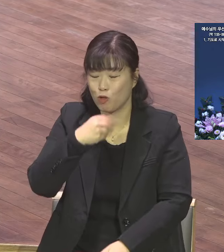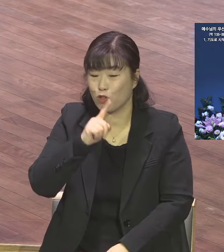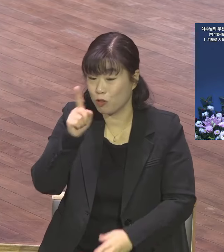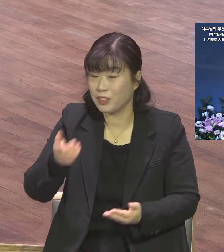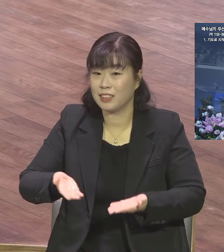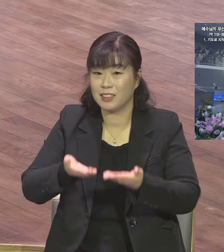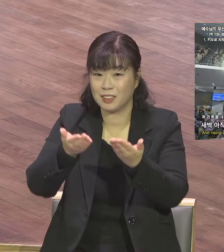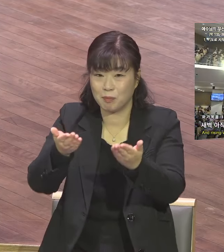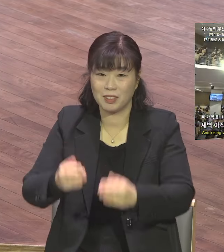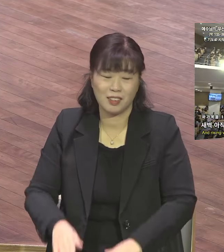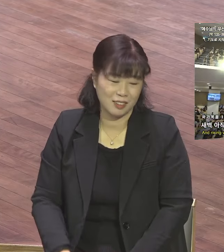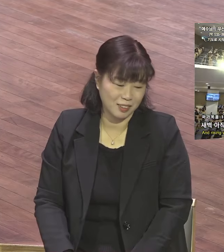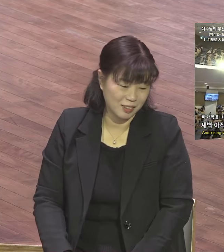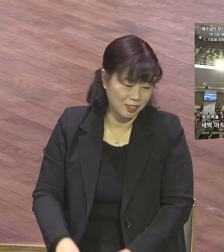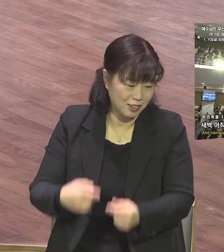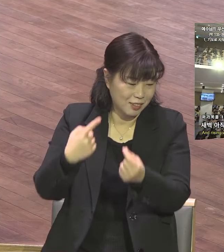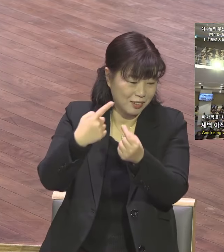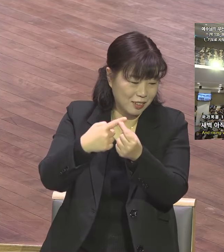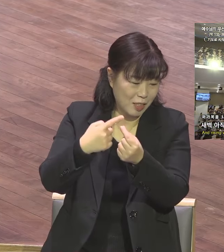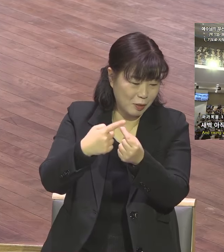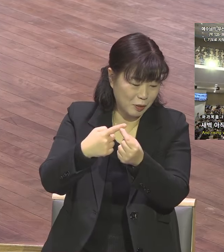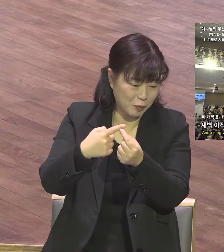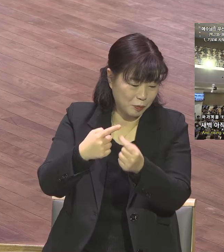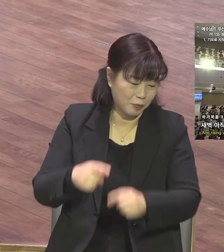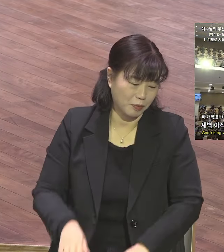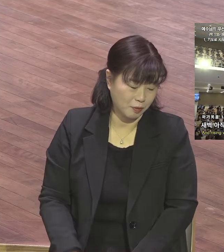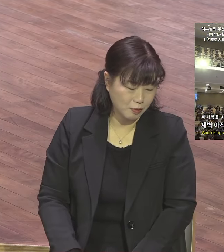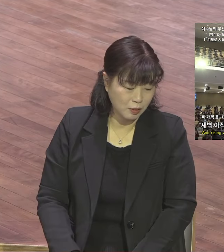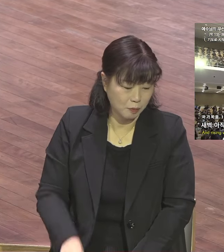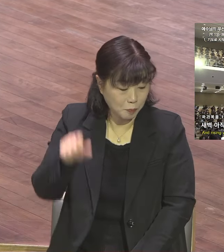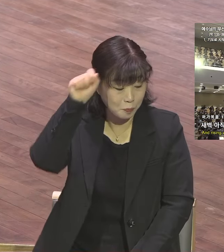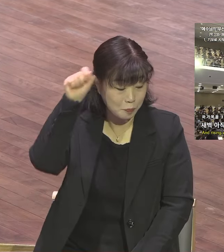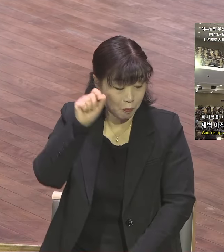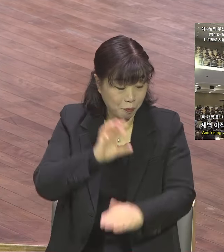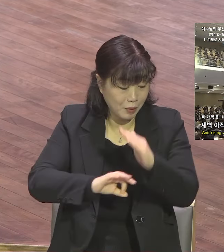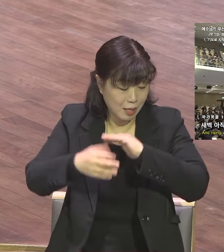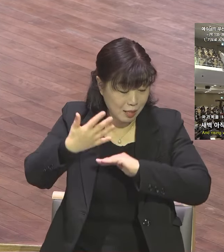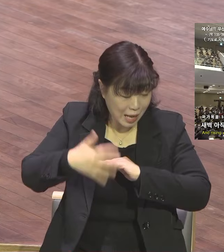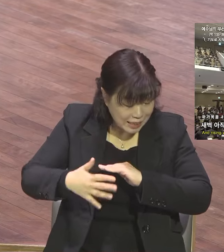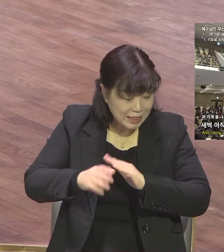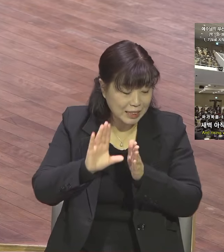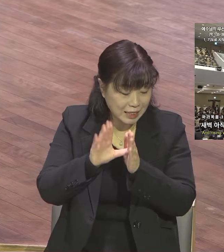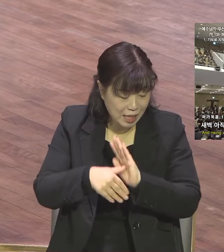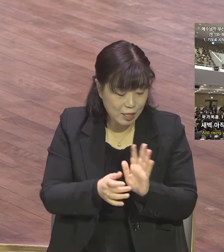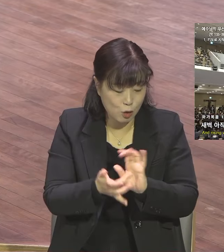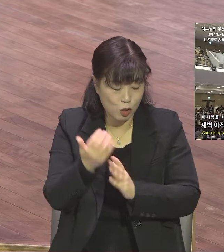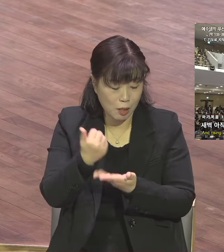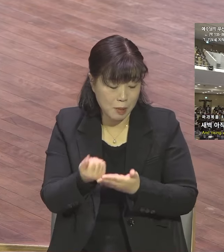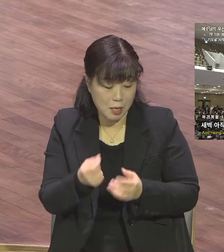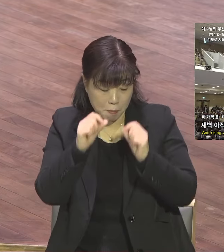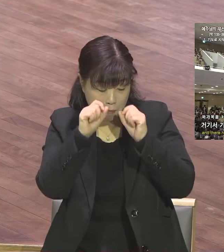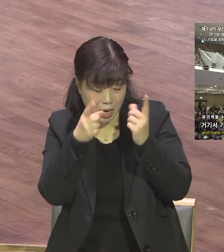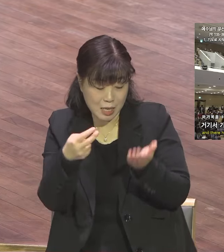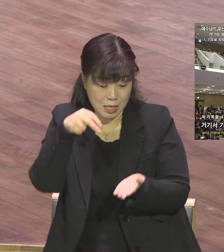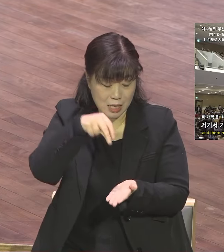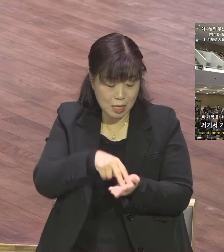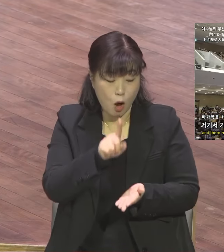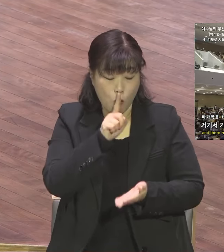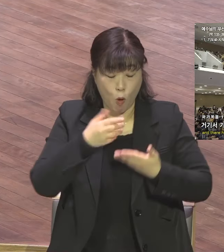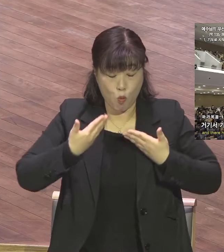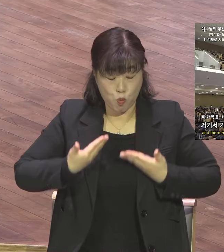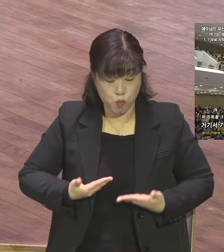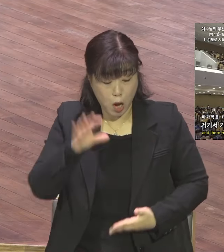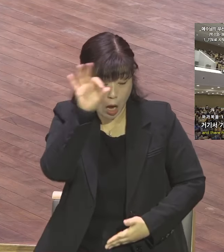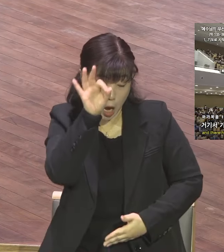예수님이십니다. 35절입니다. 새벽 아직도 밝기 전에 예수께서 일어나 나가 한적한 곳으로 가서